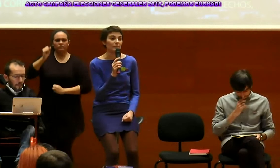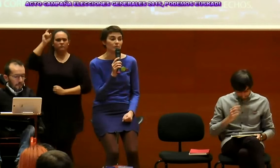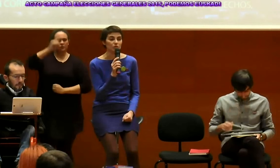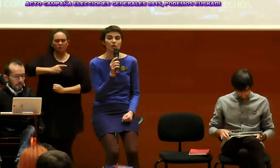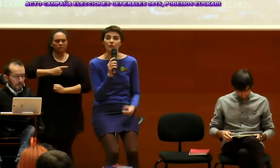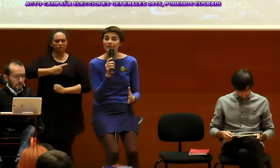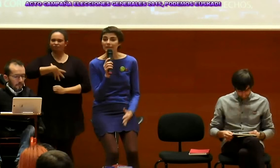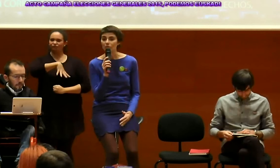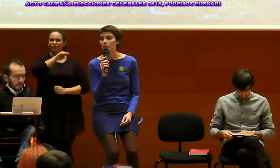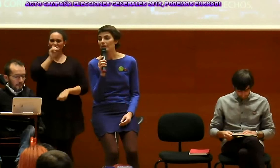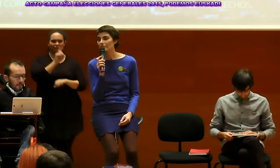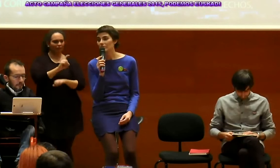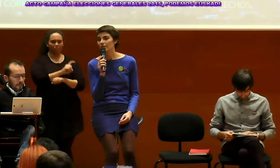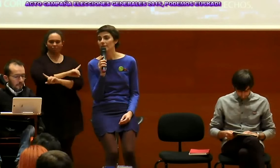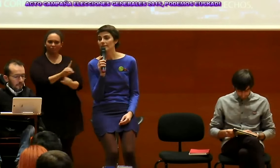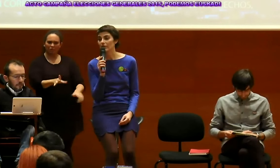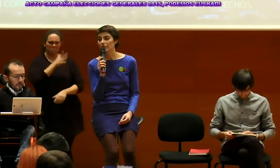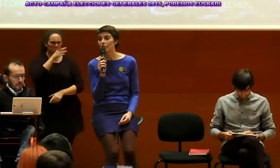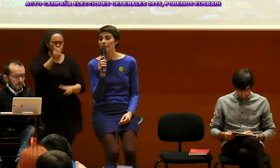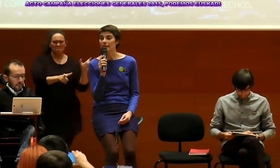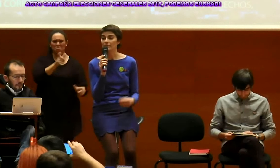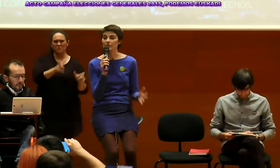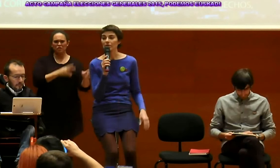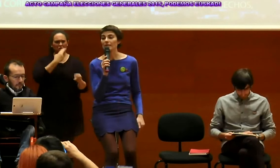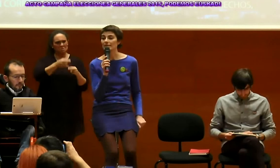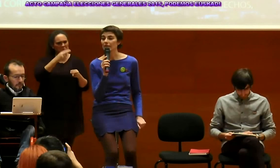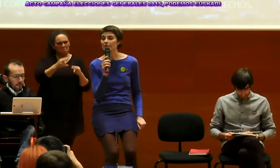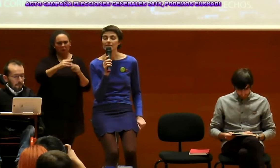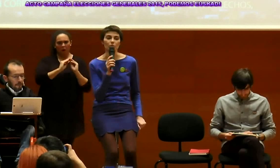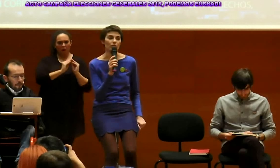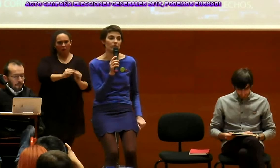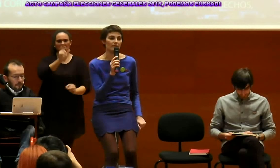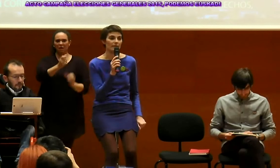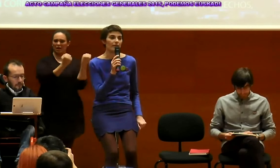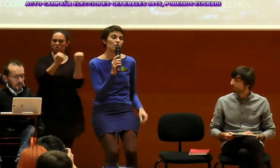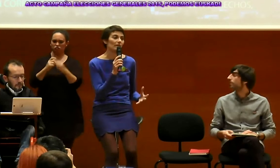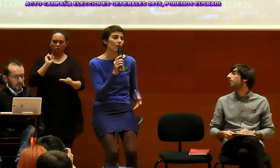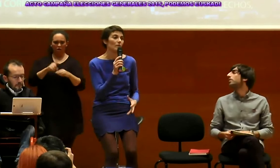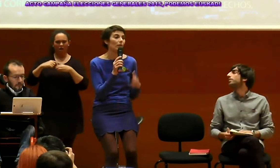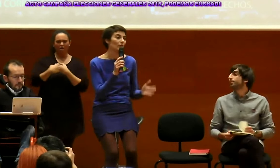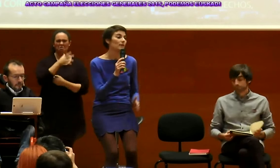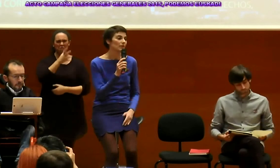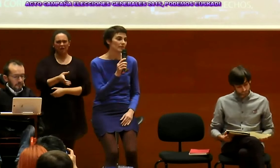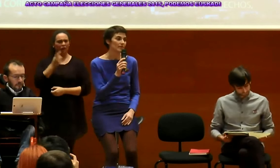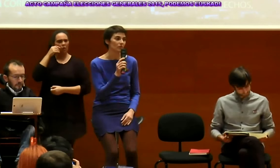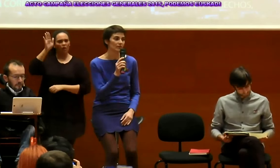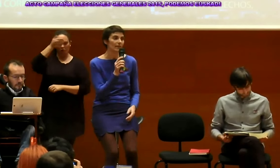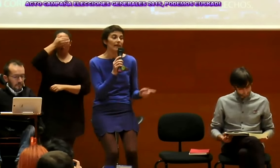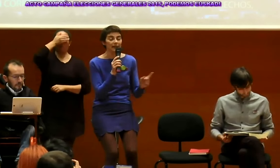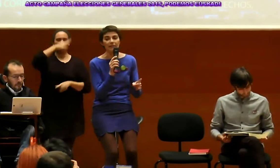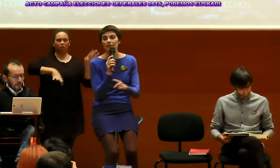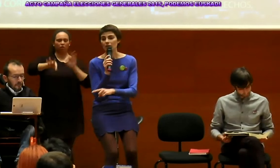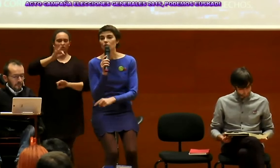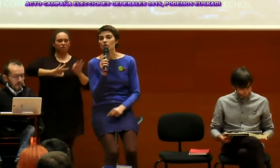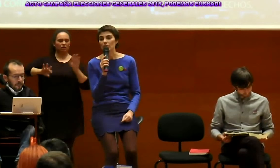no entendemos. No entendemos por qué las personas que han estado haciendo política, las personas que han estado en las instituciones, no se han dado cuenta o han tomado decisiones